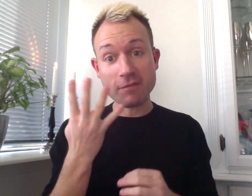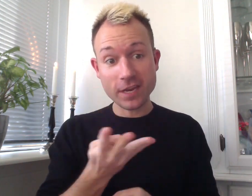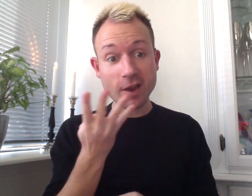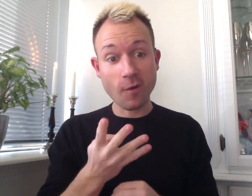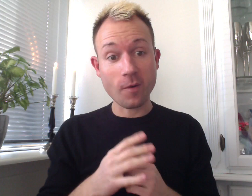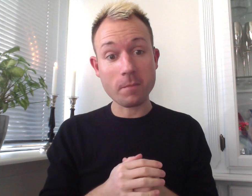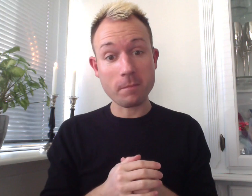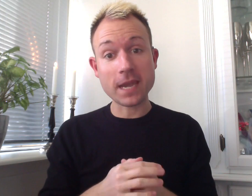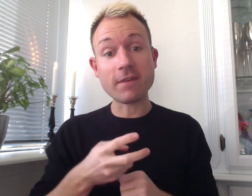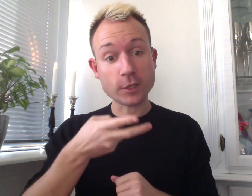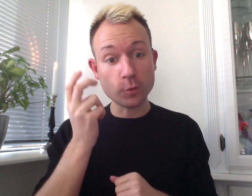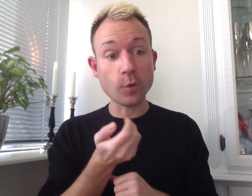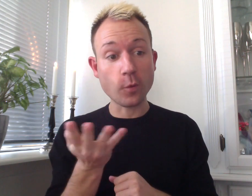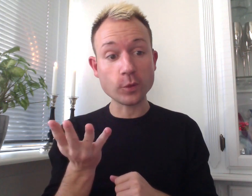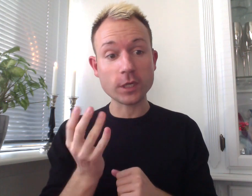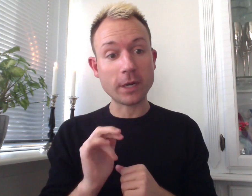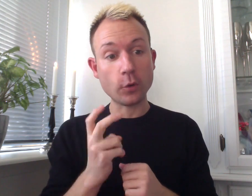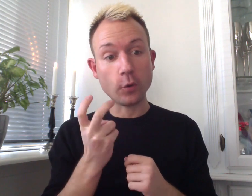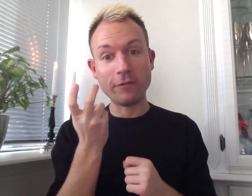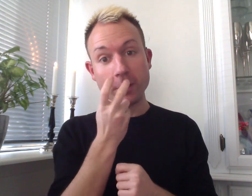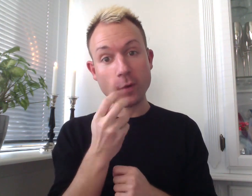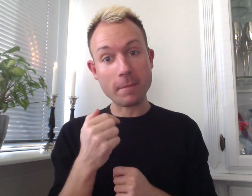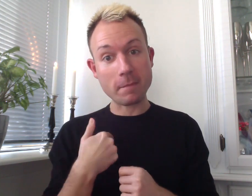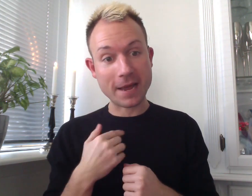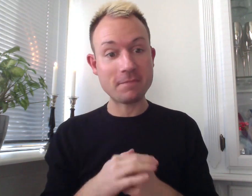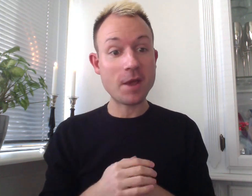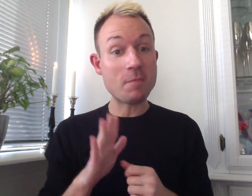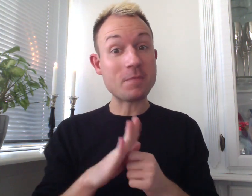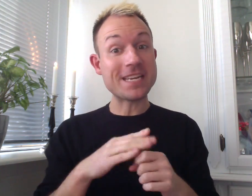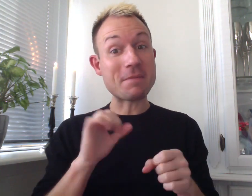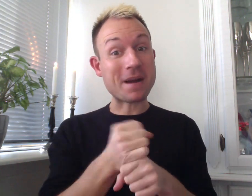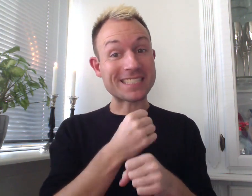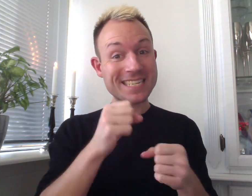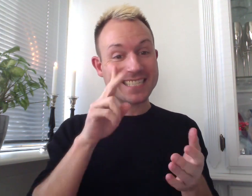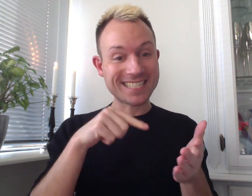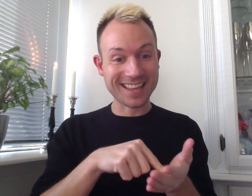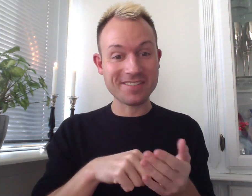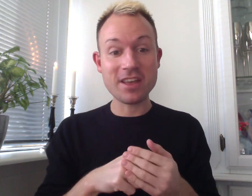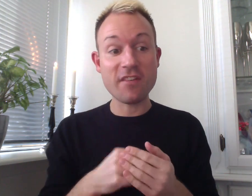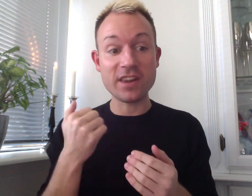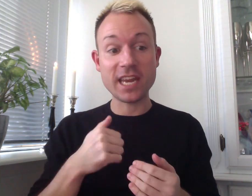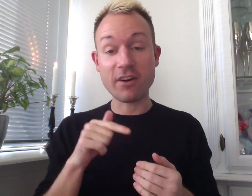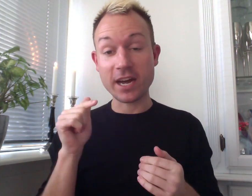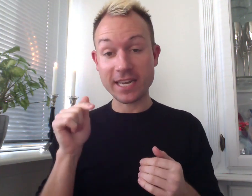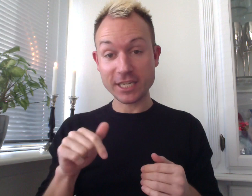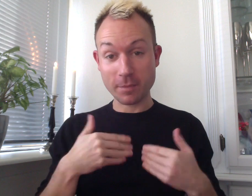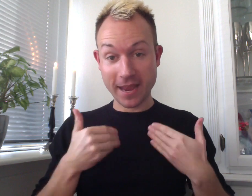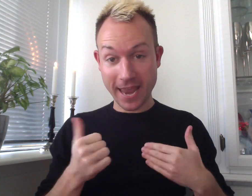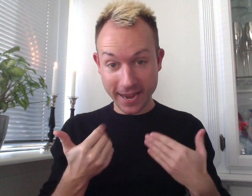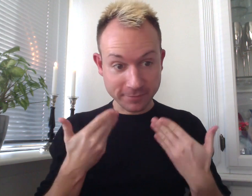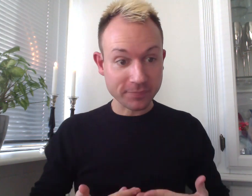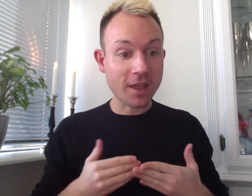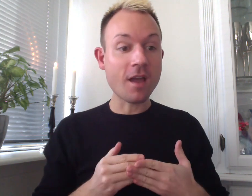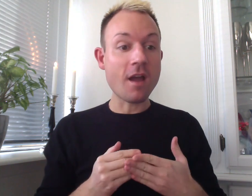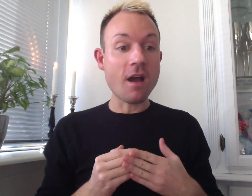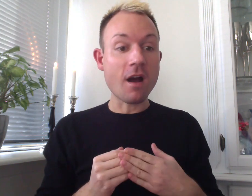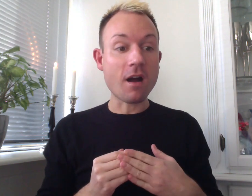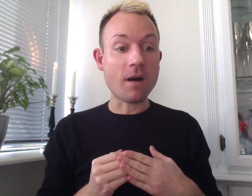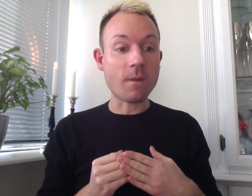4 år, men der var sgu nogen, som ikke kunne finde ud af med mig i et praktisk sted, fordi jeg var den, som jeg er. Og